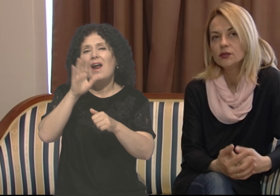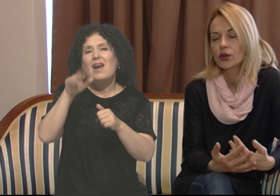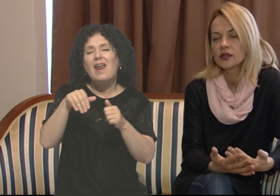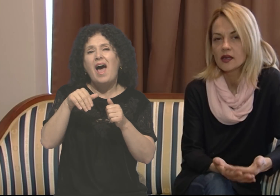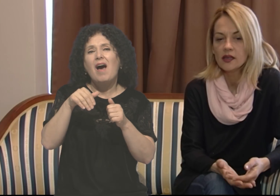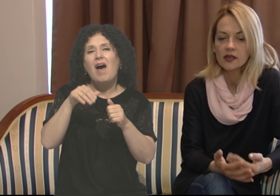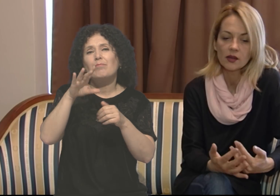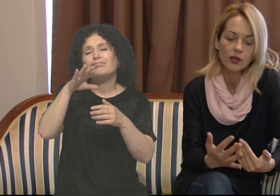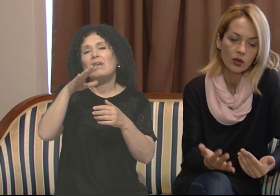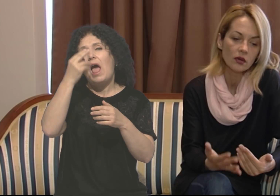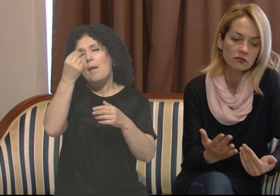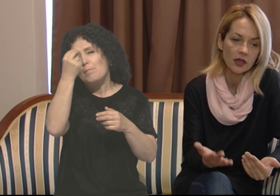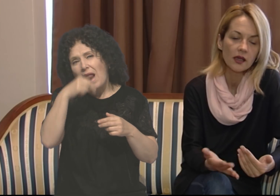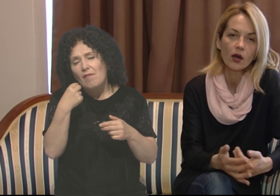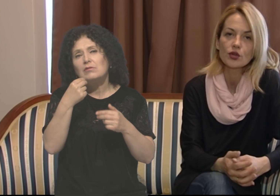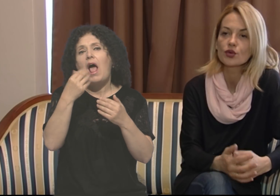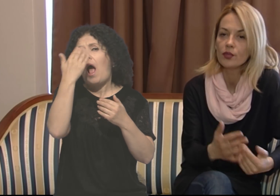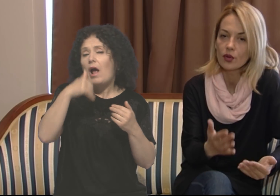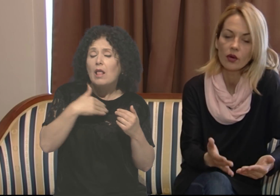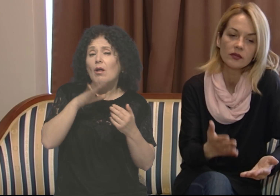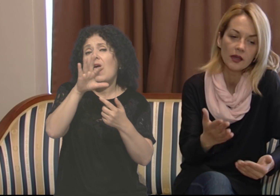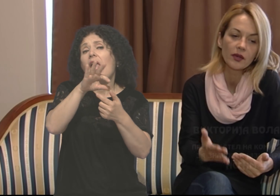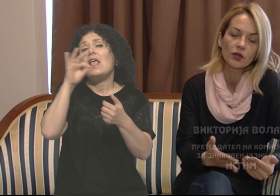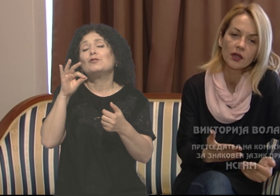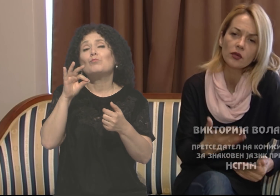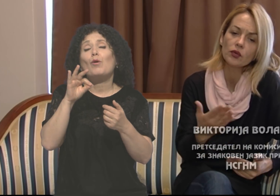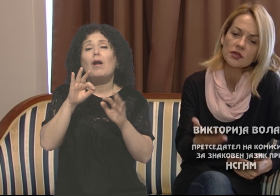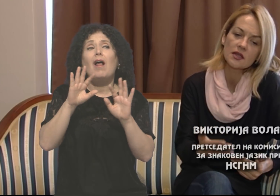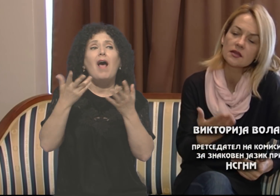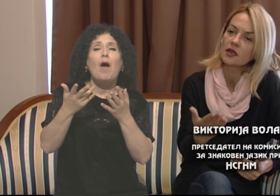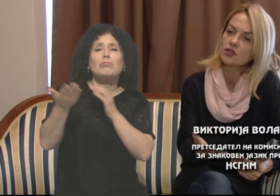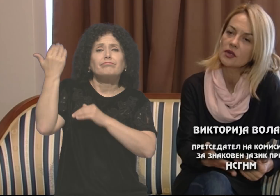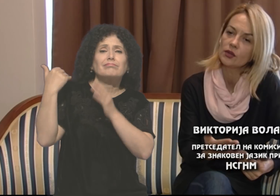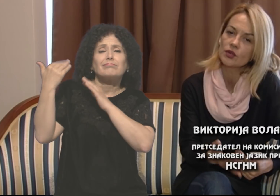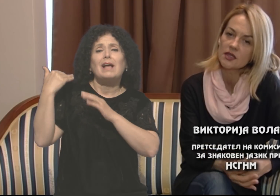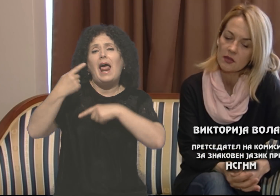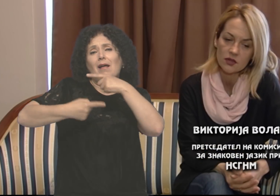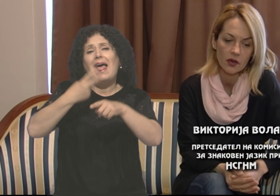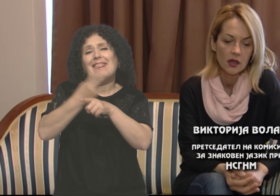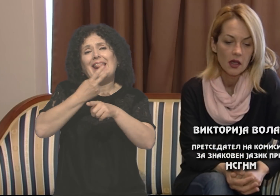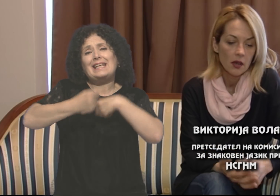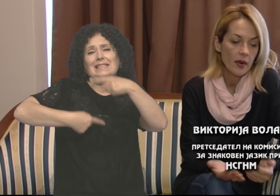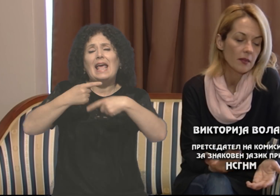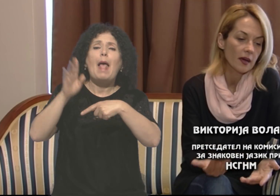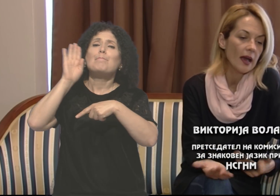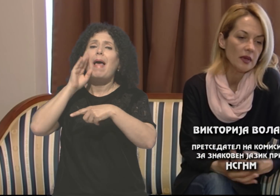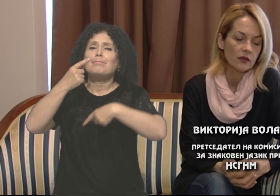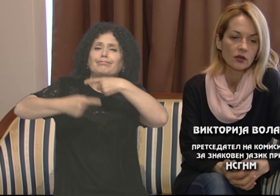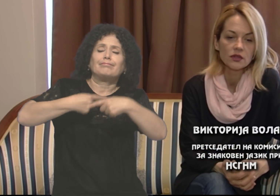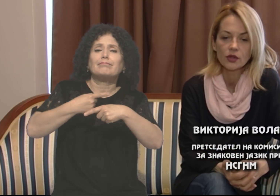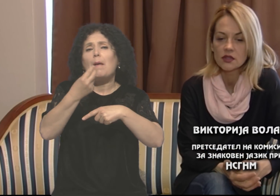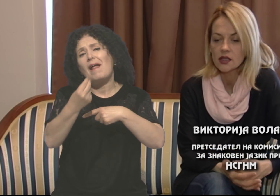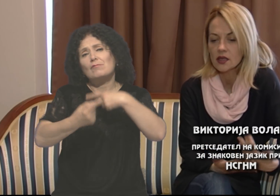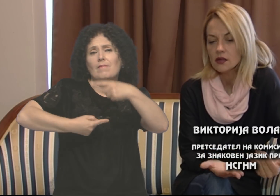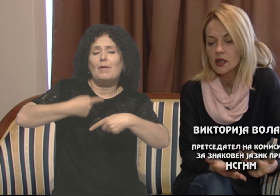религијата и изборот на религијата било, нели, како што било, нели, предодредено во однос на традиционалното семејство. Барем кај мене